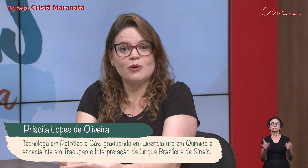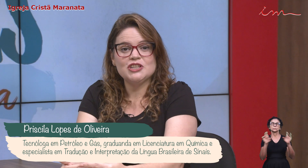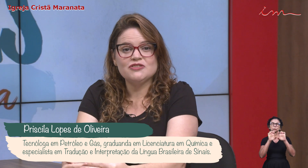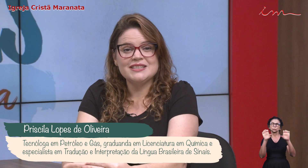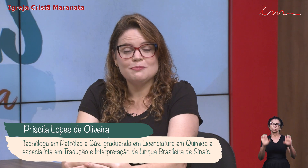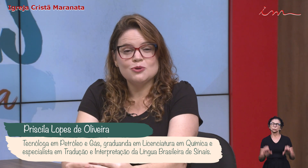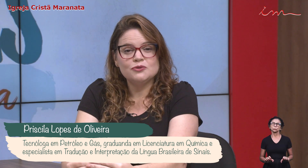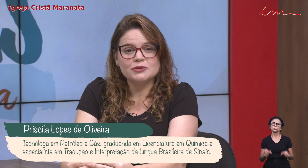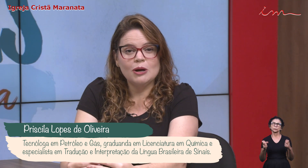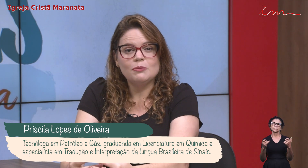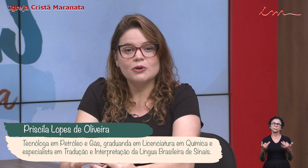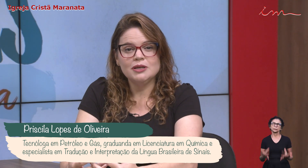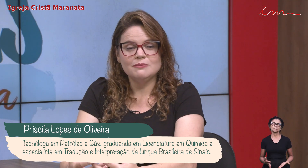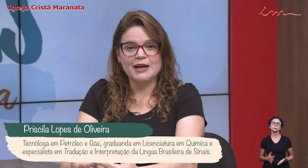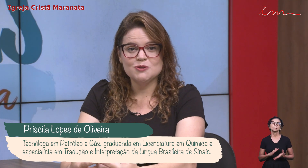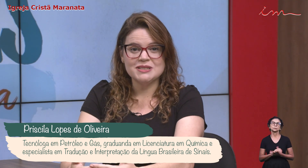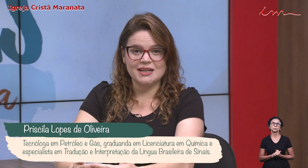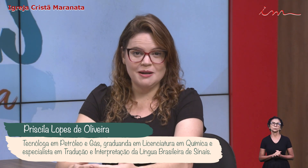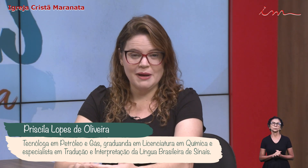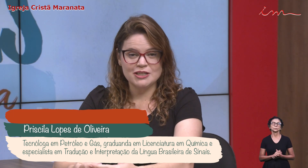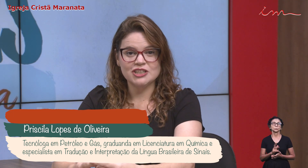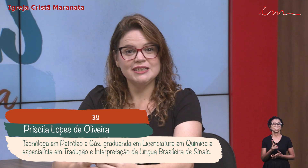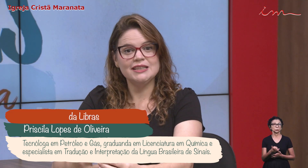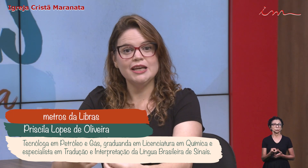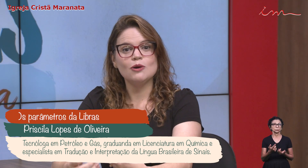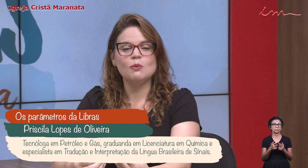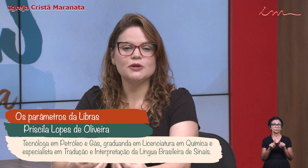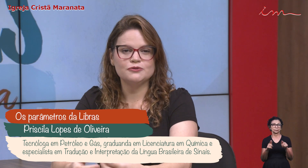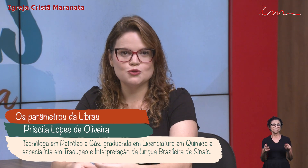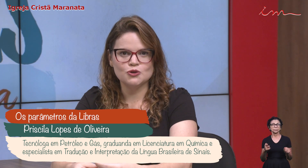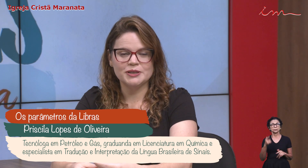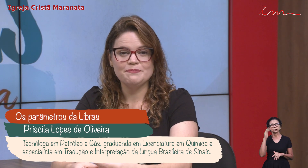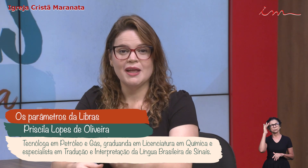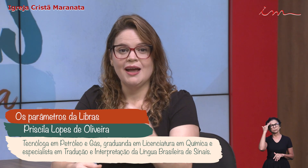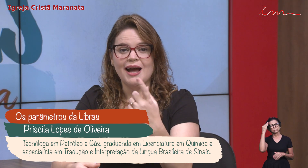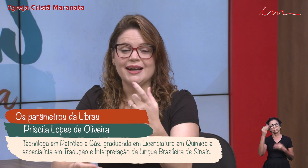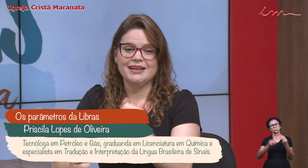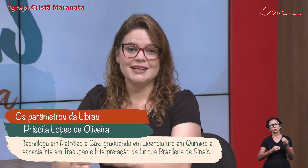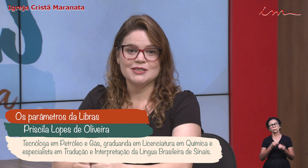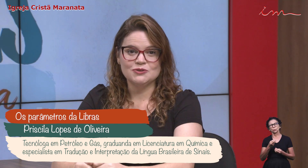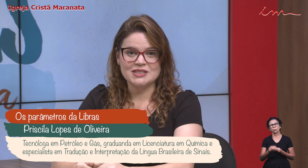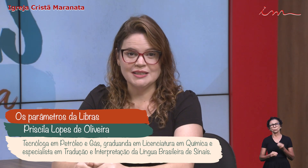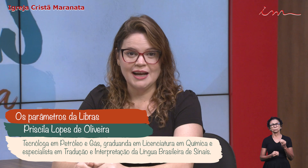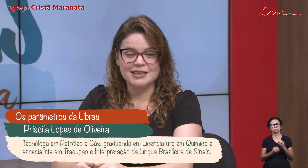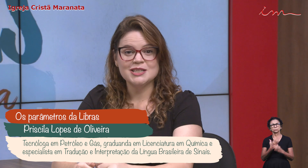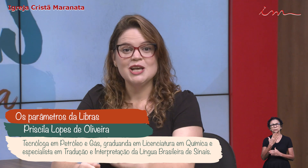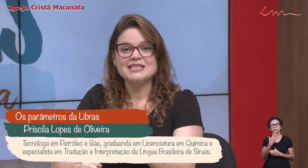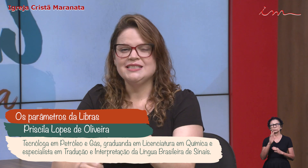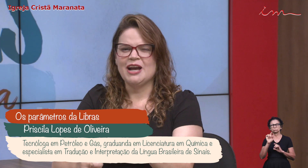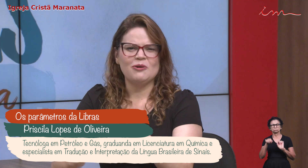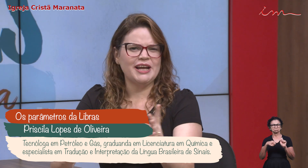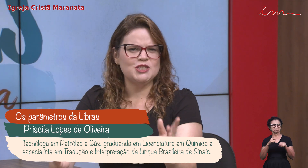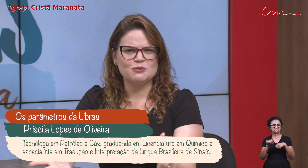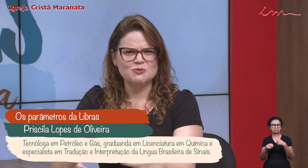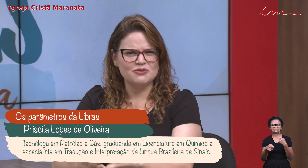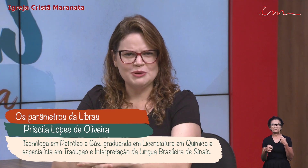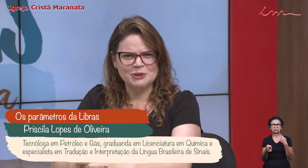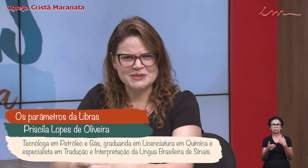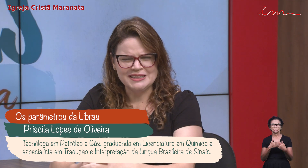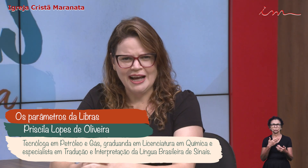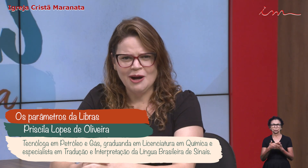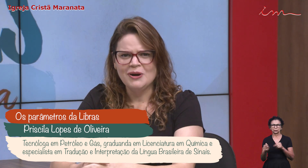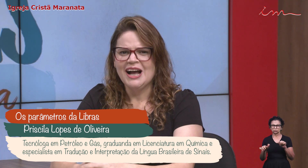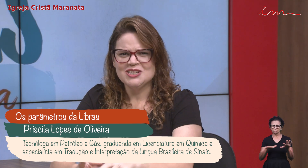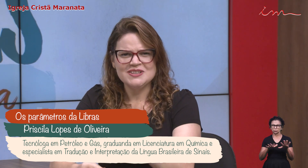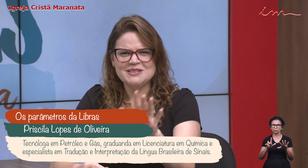e agora a gente vai se aprofundar um pouquinho mais sobre essa gramática, entender como que funciona a criação de sinais, se é qualquer tipo de movimento